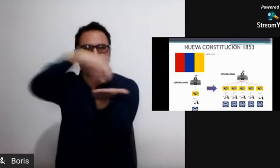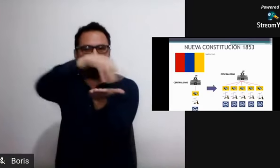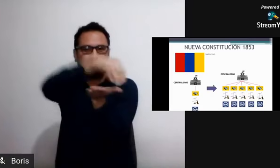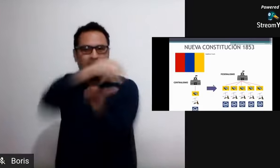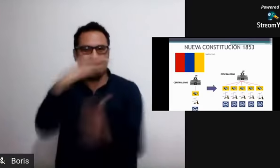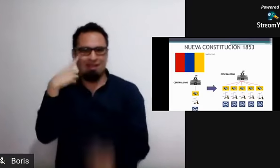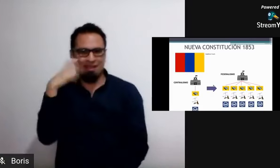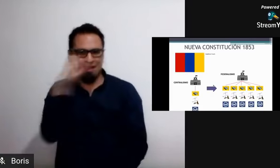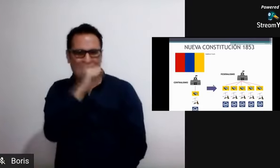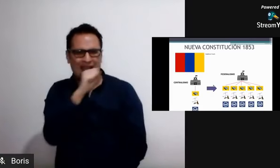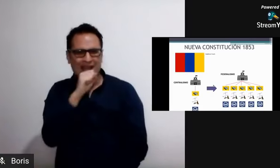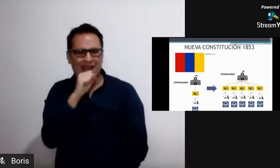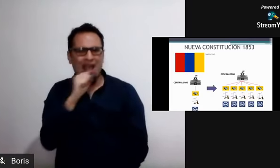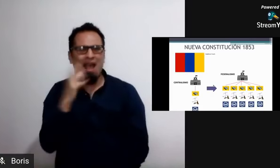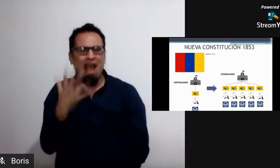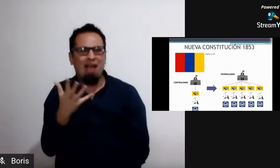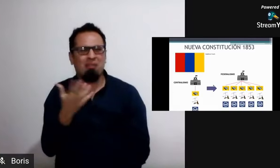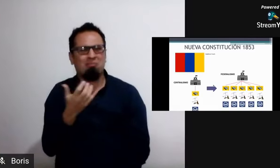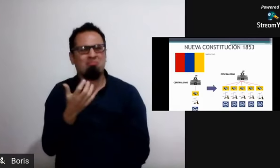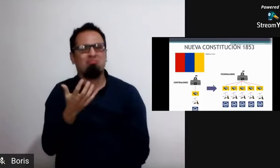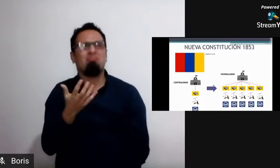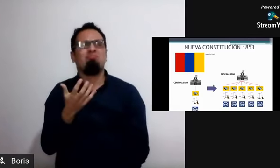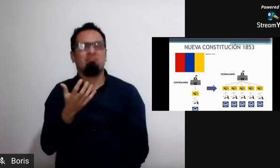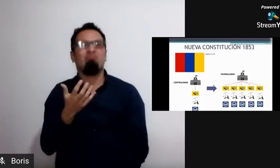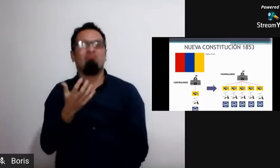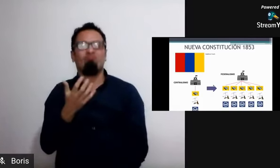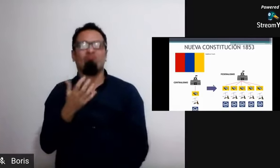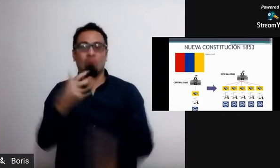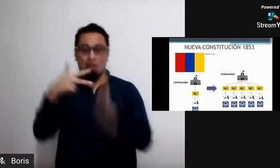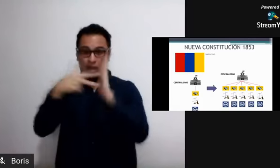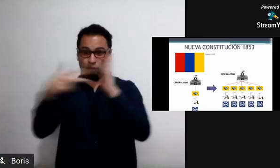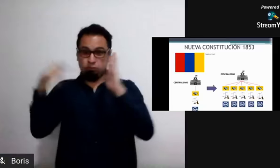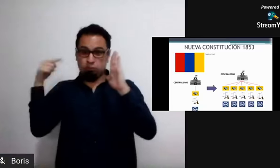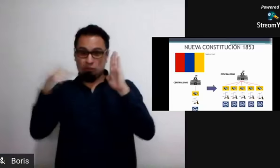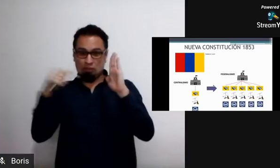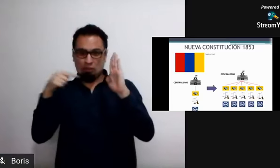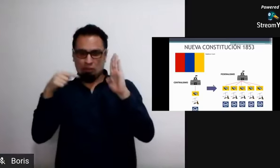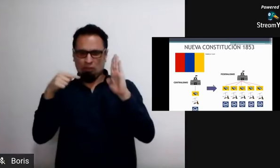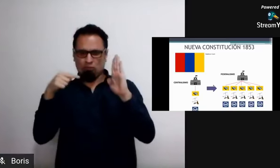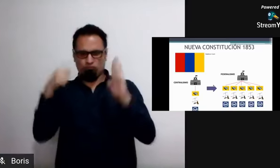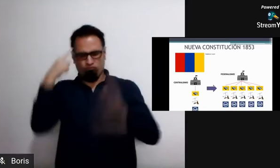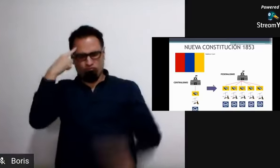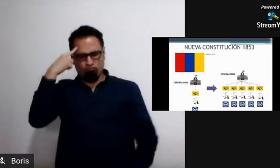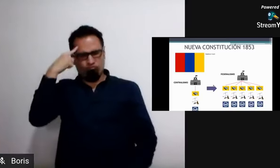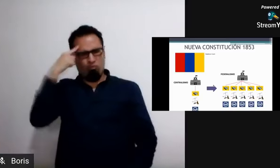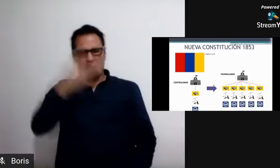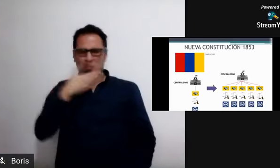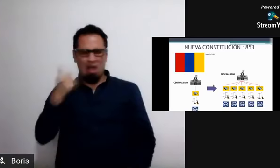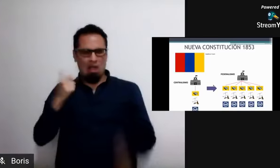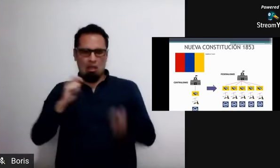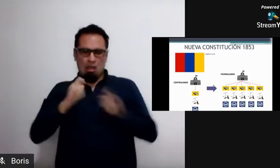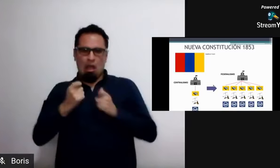el gobierno deja de ser centralista y pasa de nuevo a ser federalista.